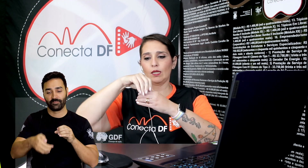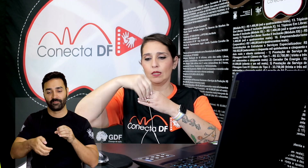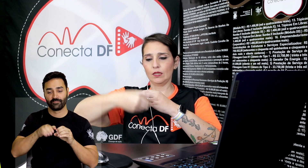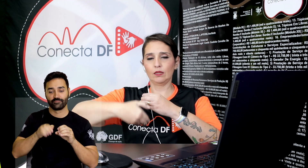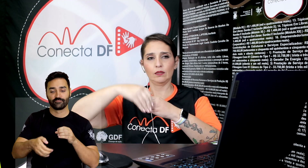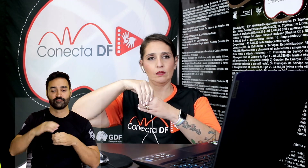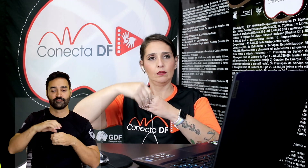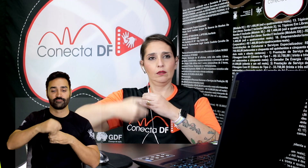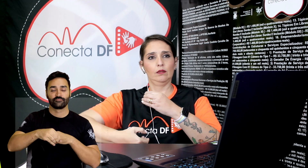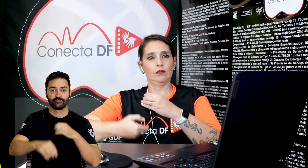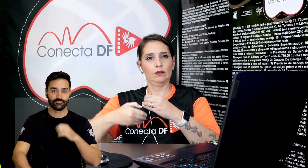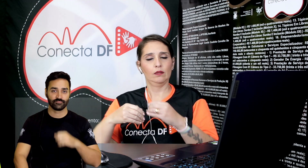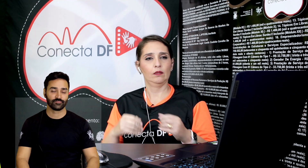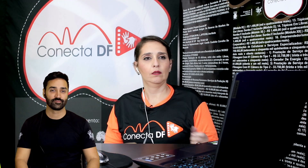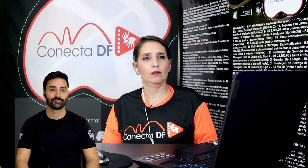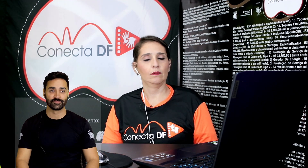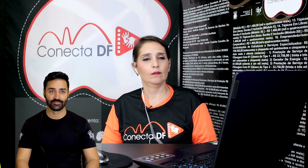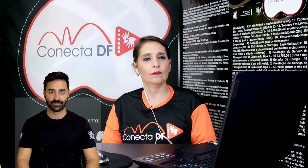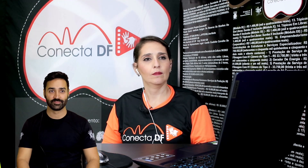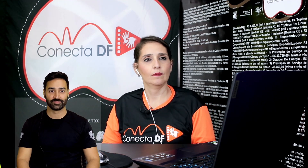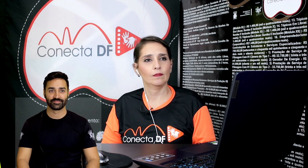segurando ela assim. Ah.